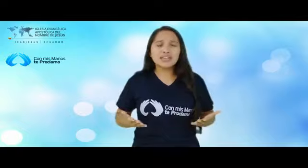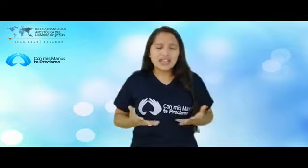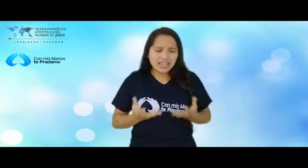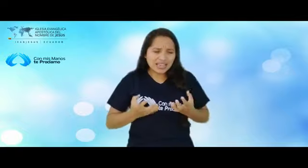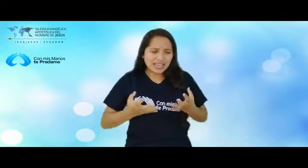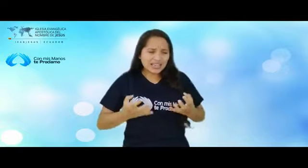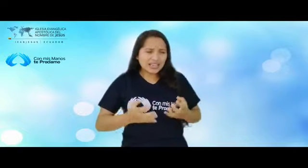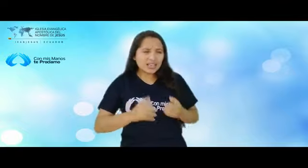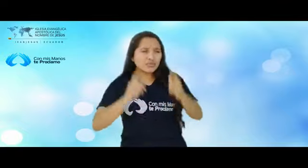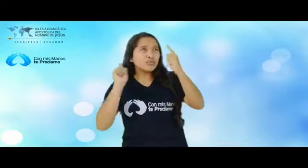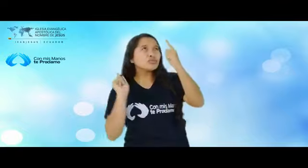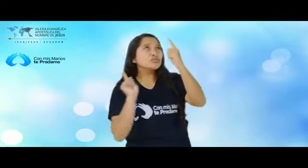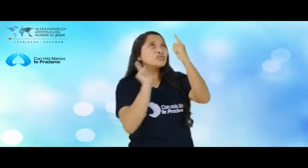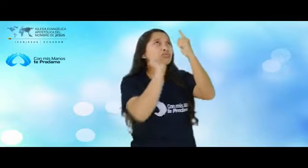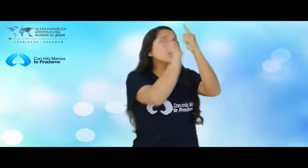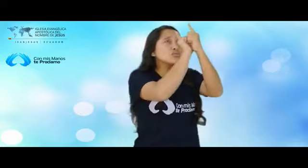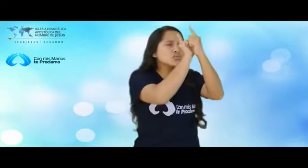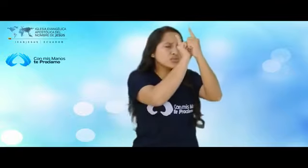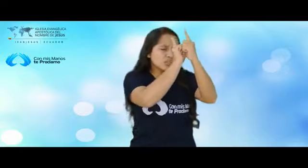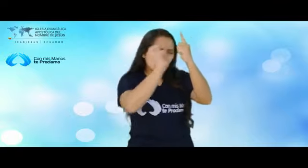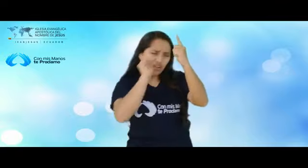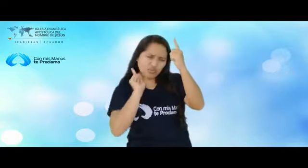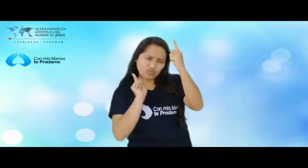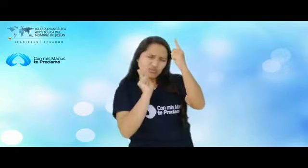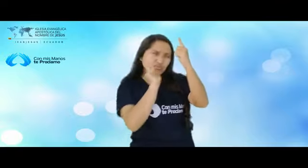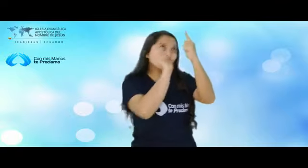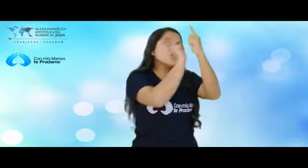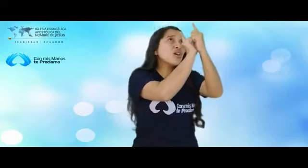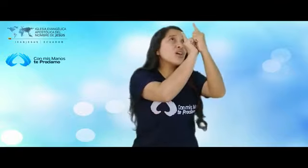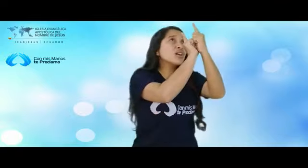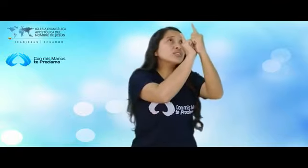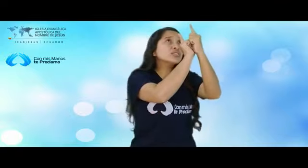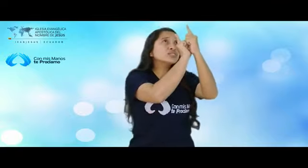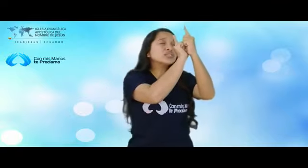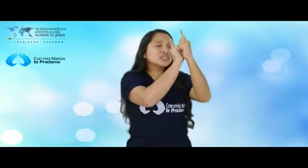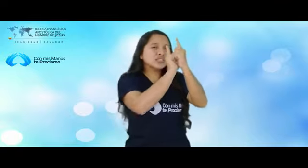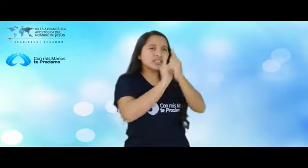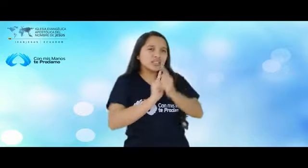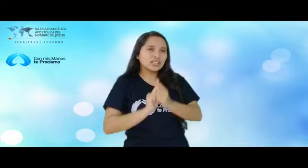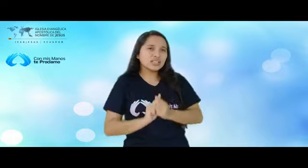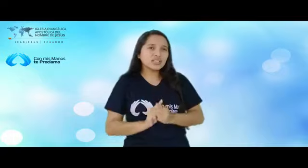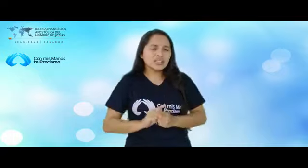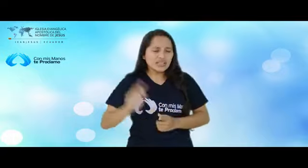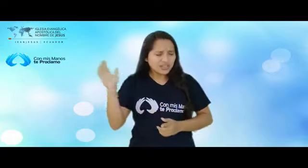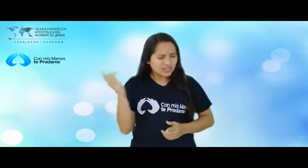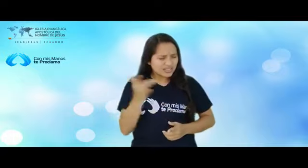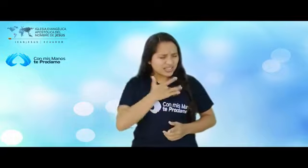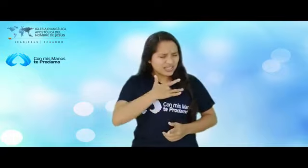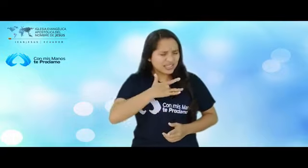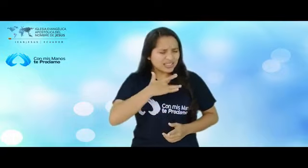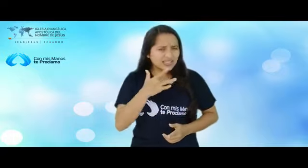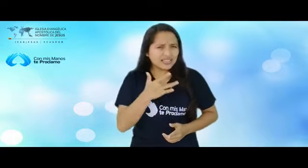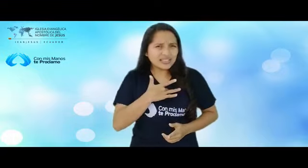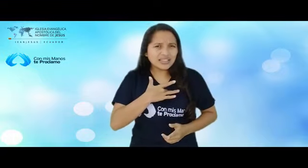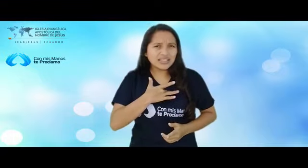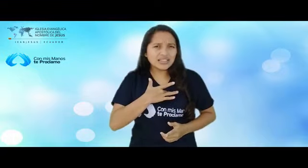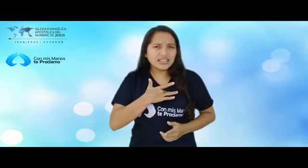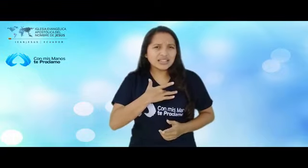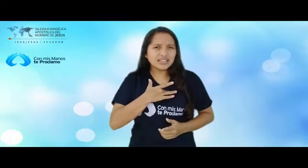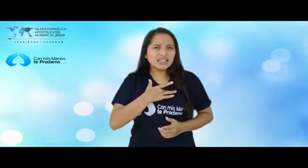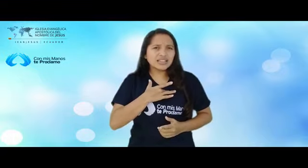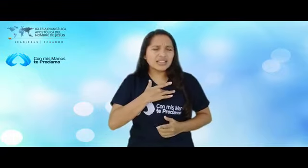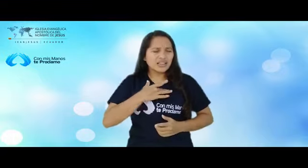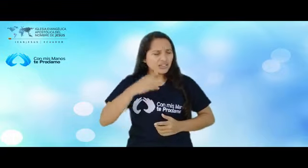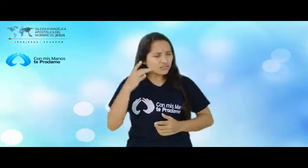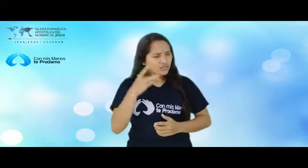forma. Queremos estar más cerca de ti, más cerca de ti.